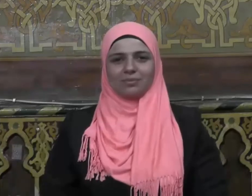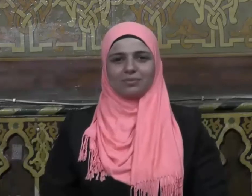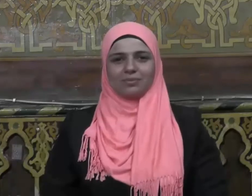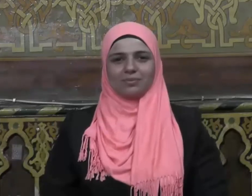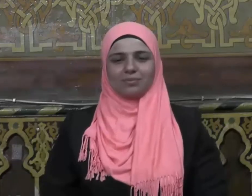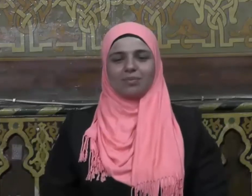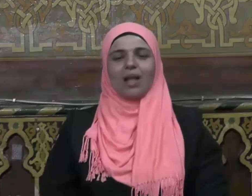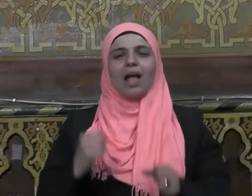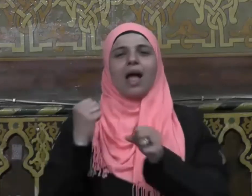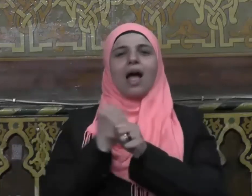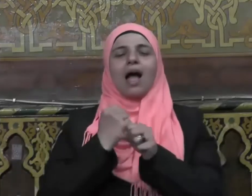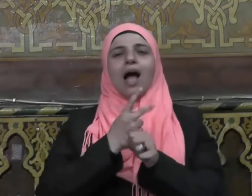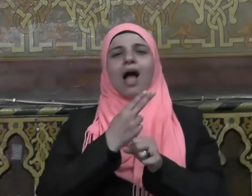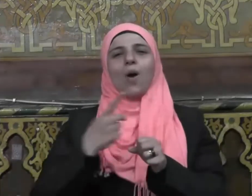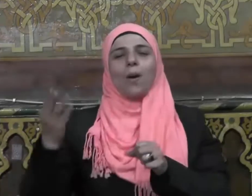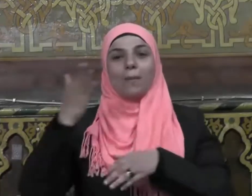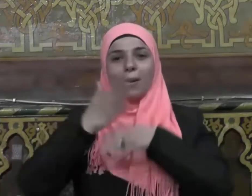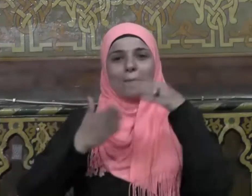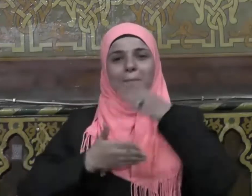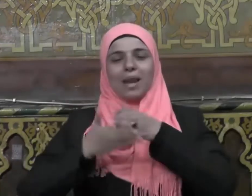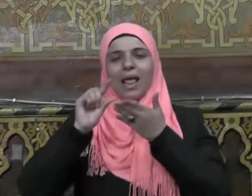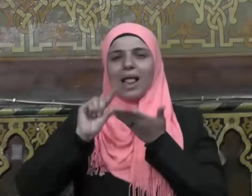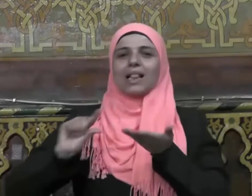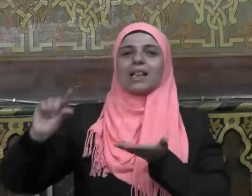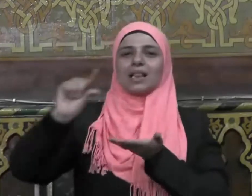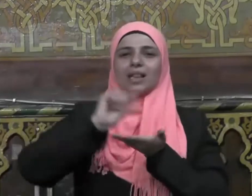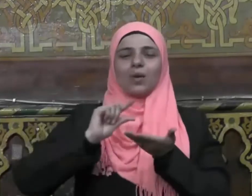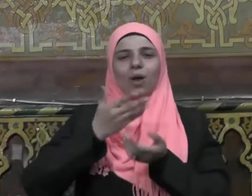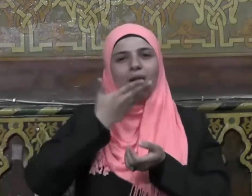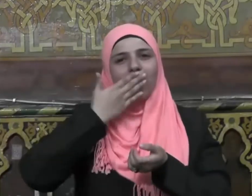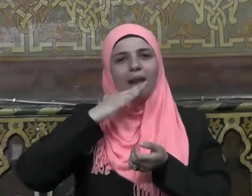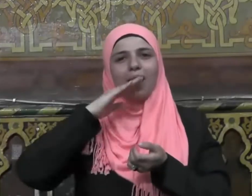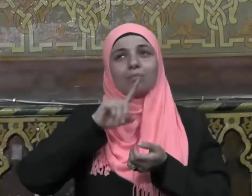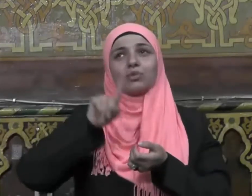عوامل بناء الدول. الحمد لله رب العالمين